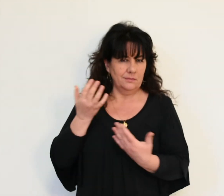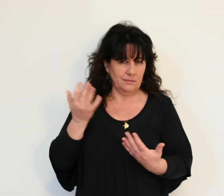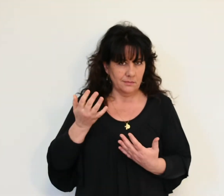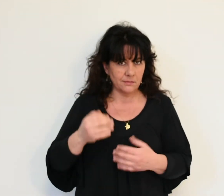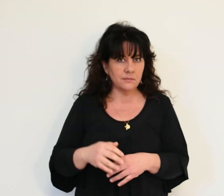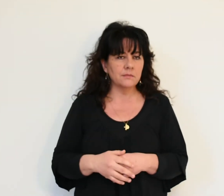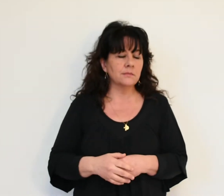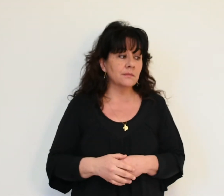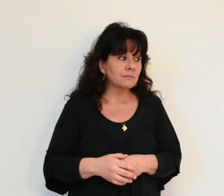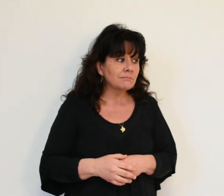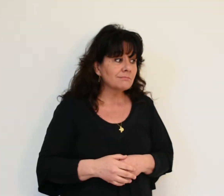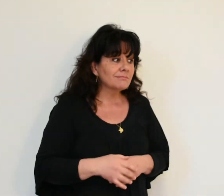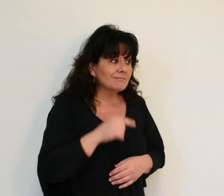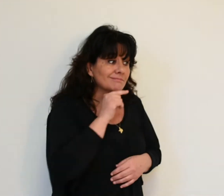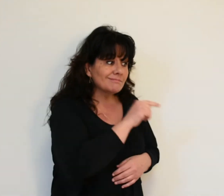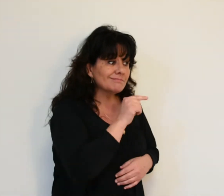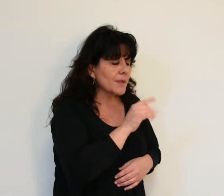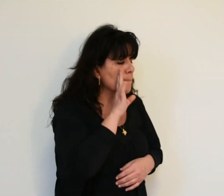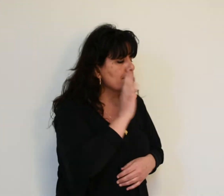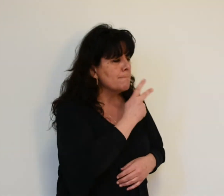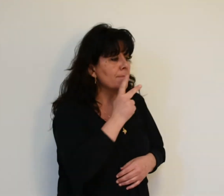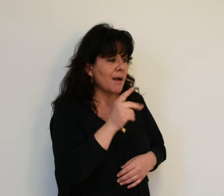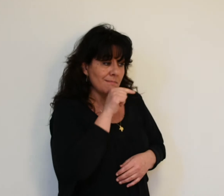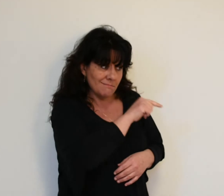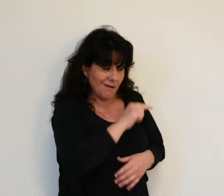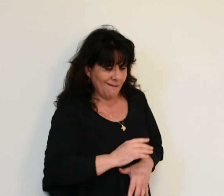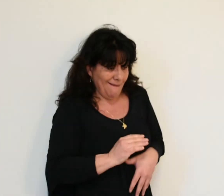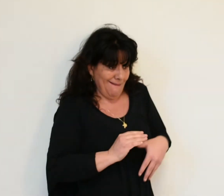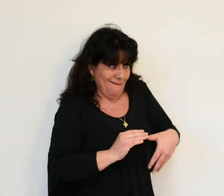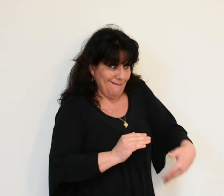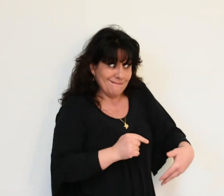Avant même de te façonner dans le sein de ta mère, je te connaissais.